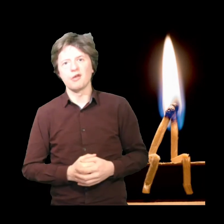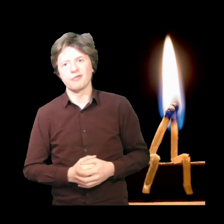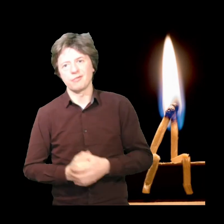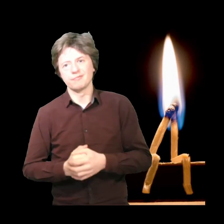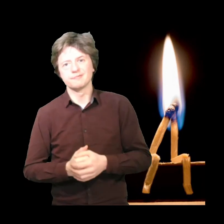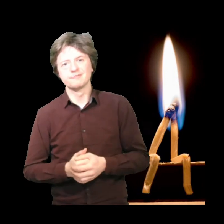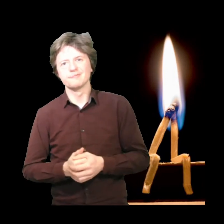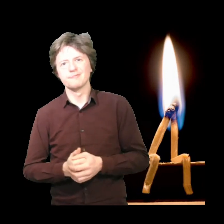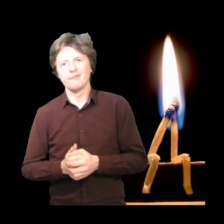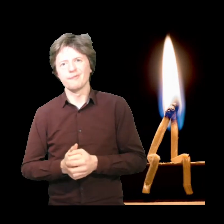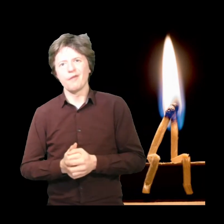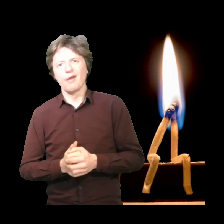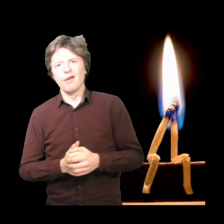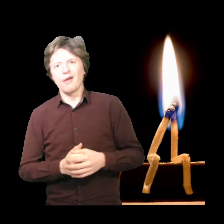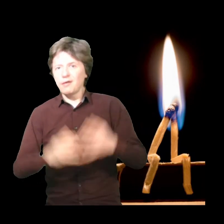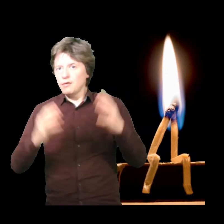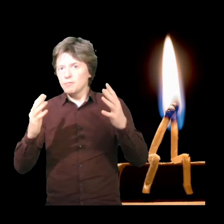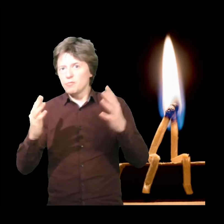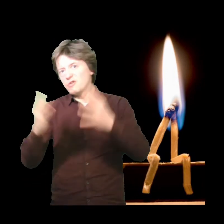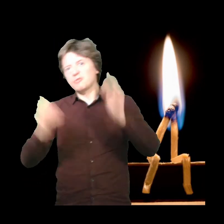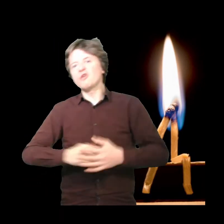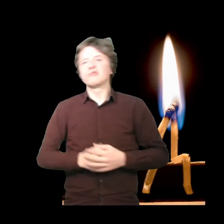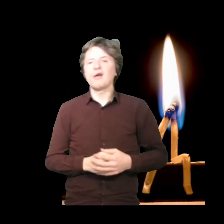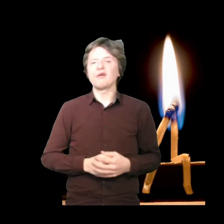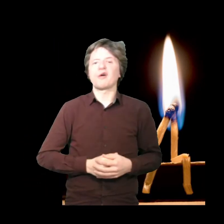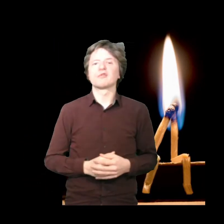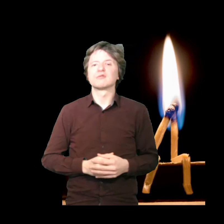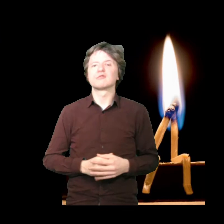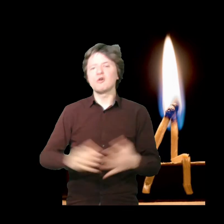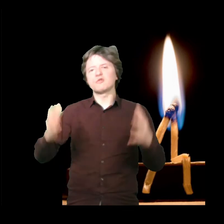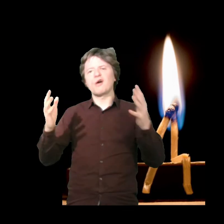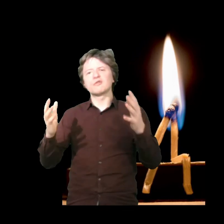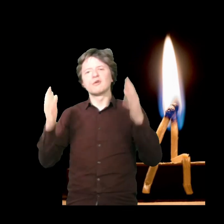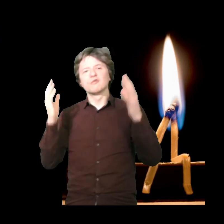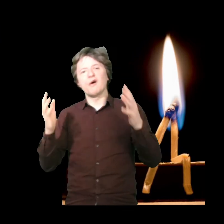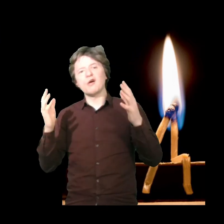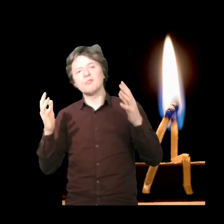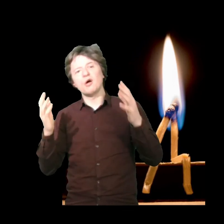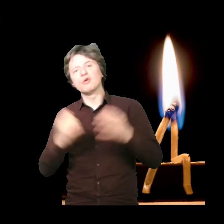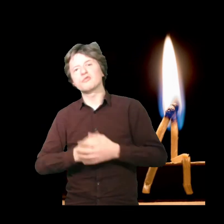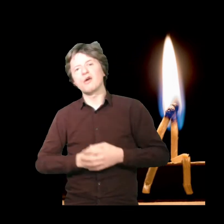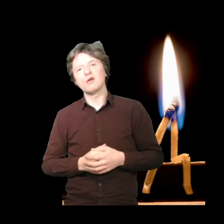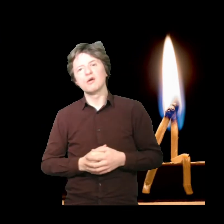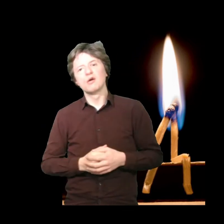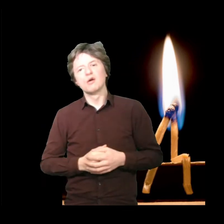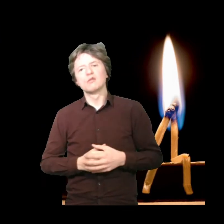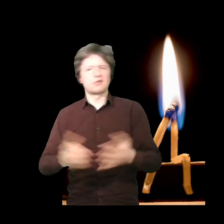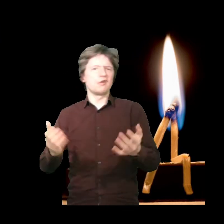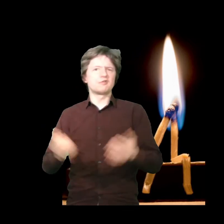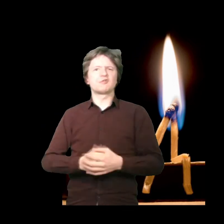samenleving. En misschien heb je thuis wel nagevraagd. Thuis gevraagd, waarom geloof jij dat Jezus de Zoon